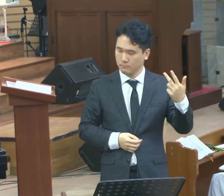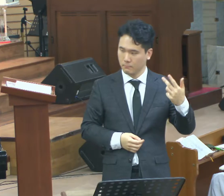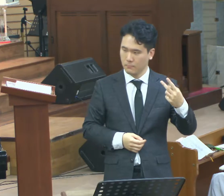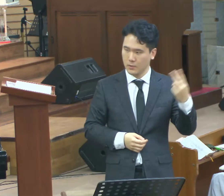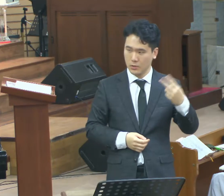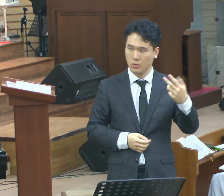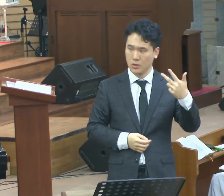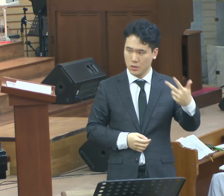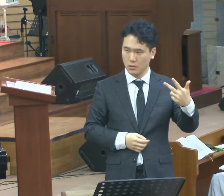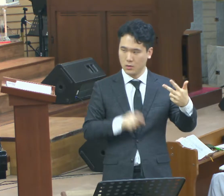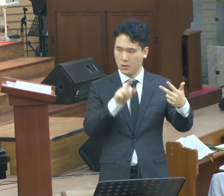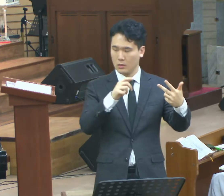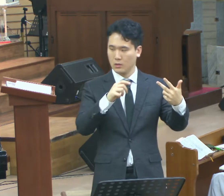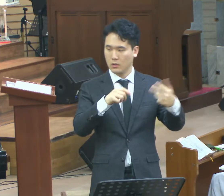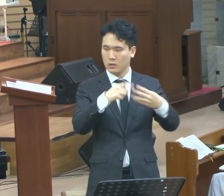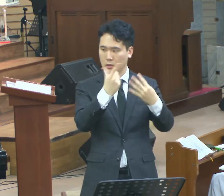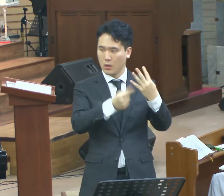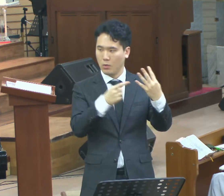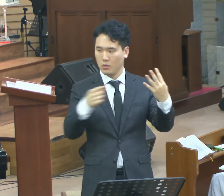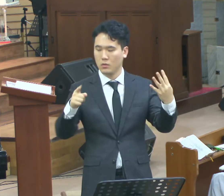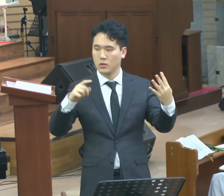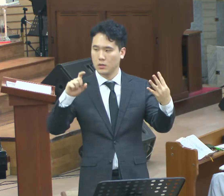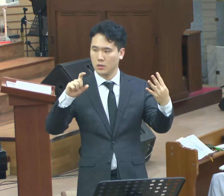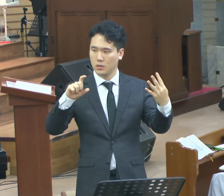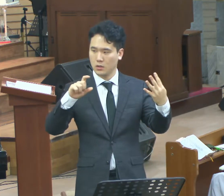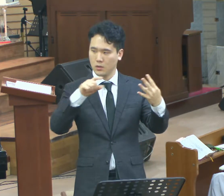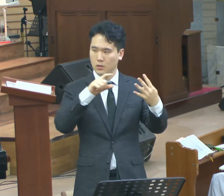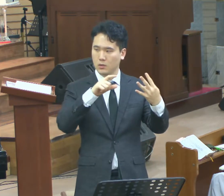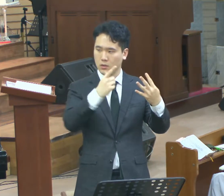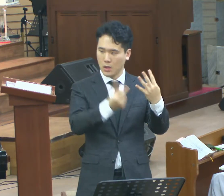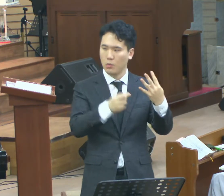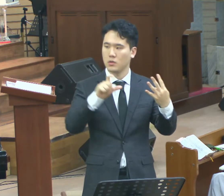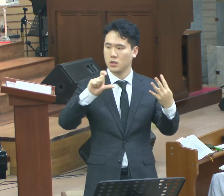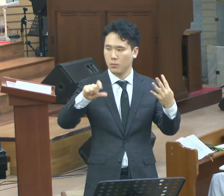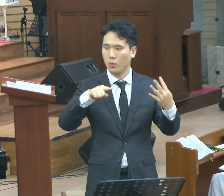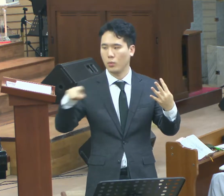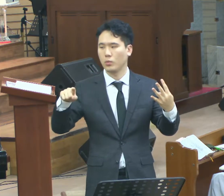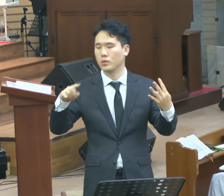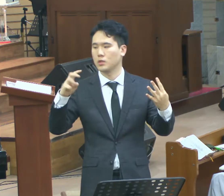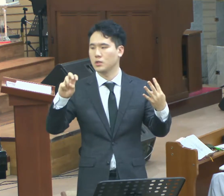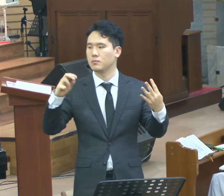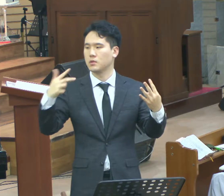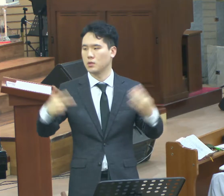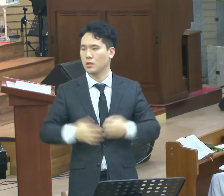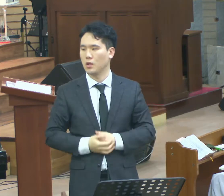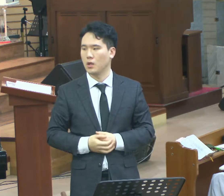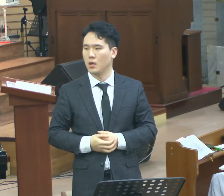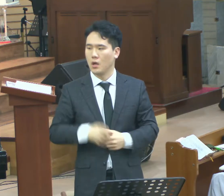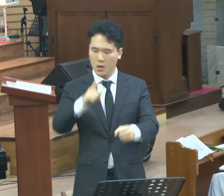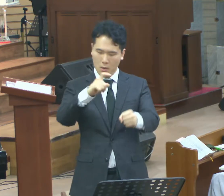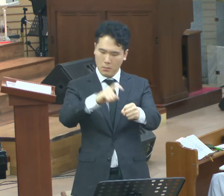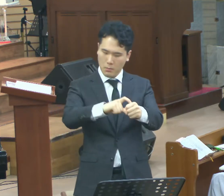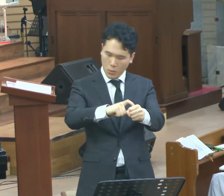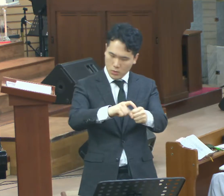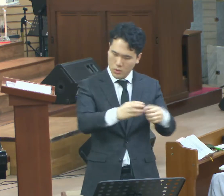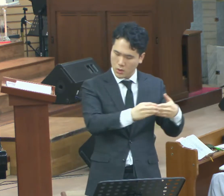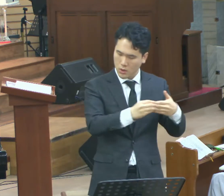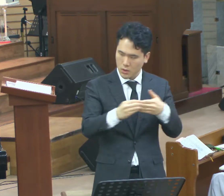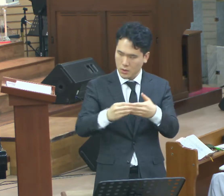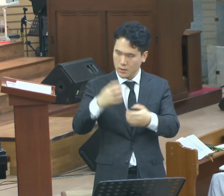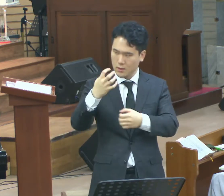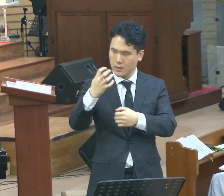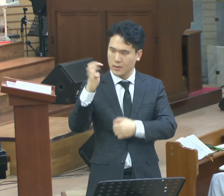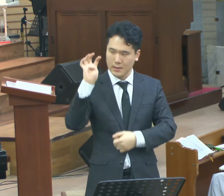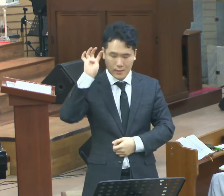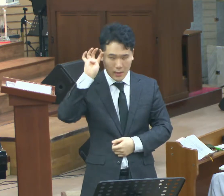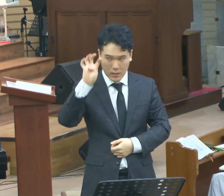27일 목적이 끄는 40일 새벽 기도를 40일 한 거예요. 물론 그때도 주일날은 새벽